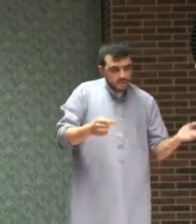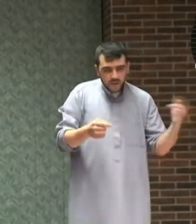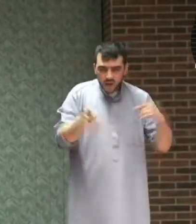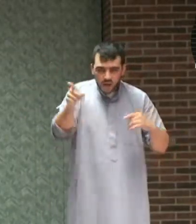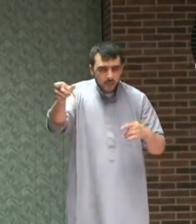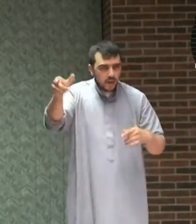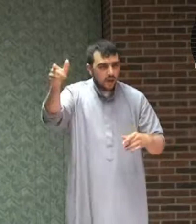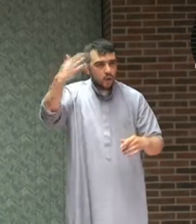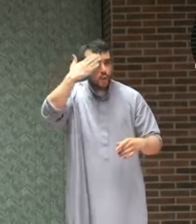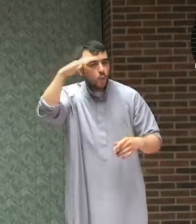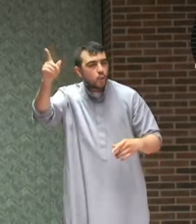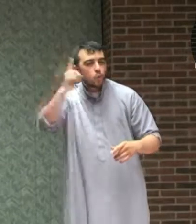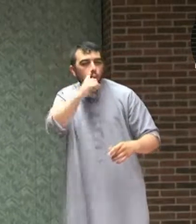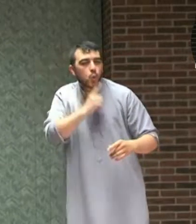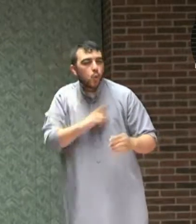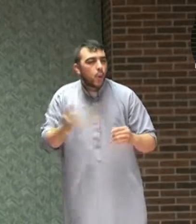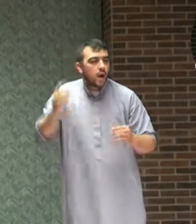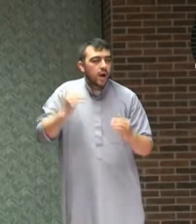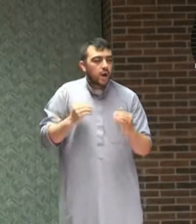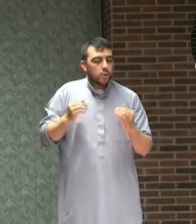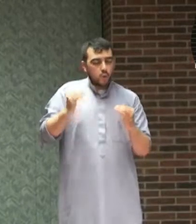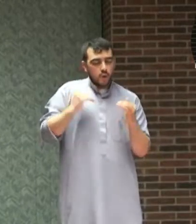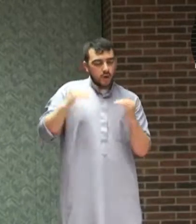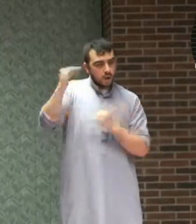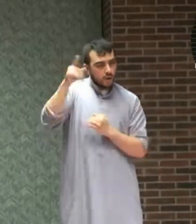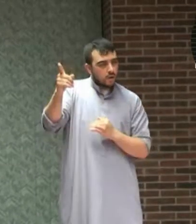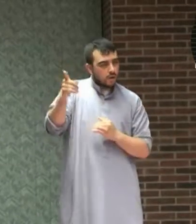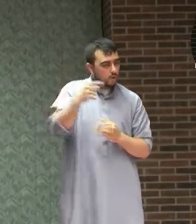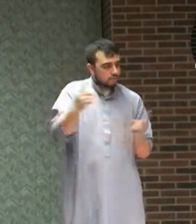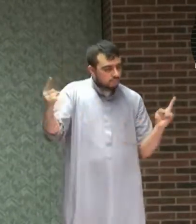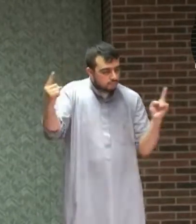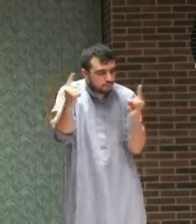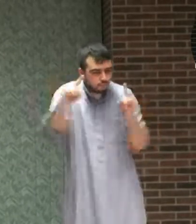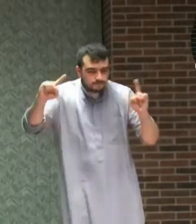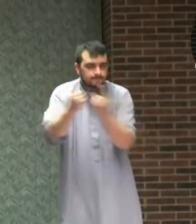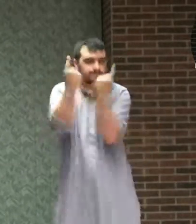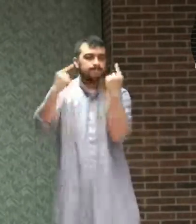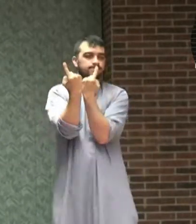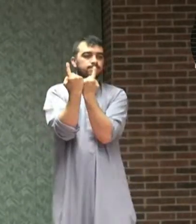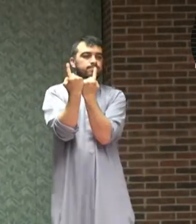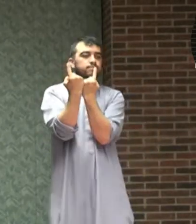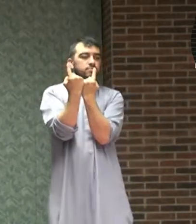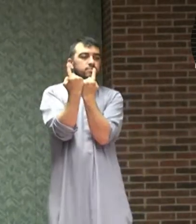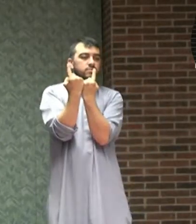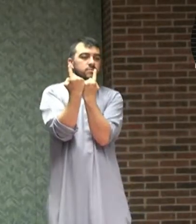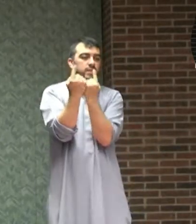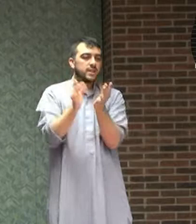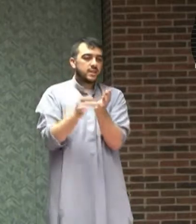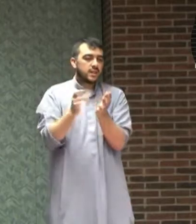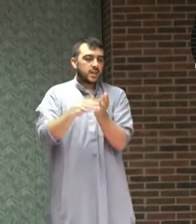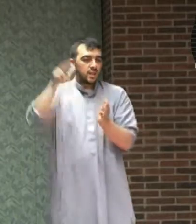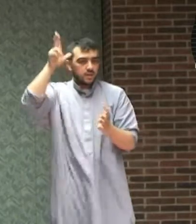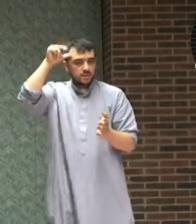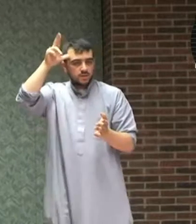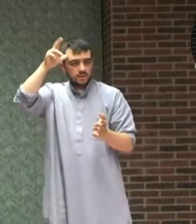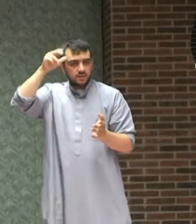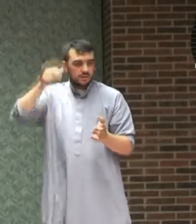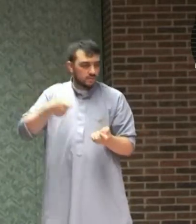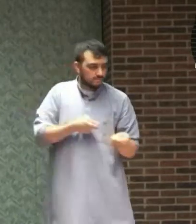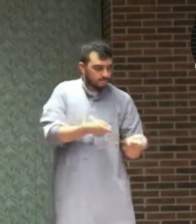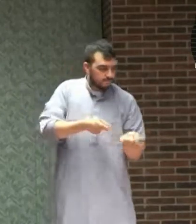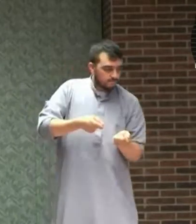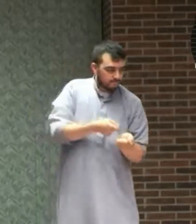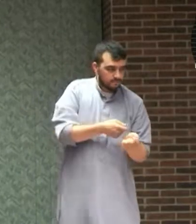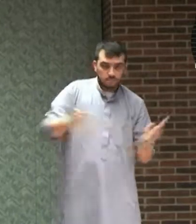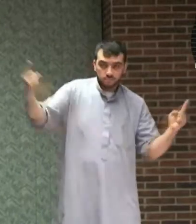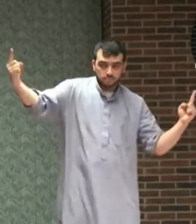alayhi wa sallam, afin de semer cette zizanie entre les croyants et de les séparer. Pourquoi? Parce qu'il y a dans l'unité une force. Il y a dans